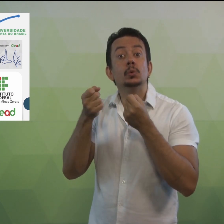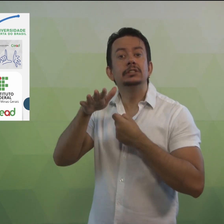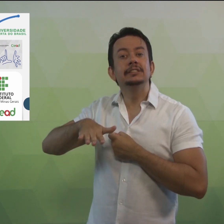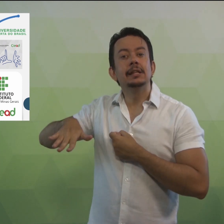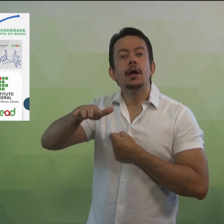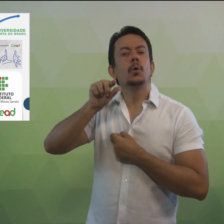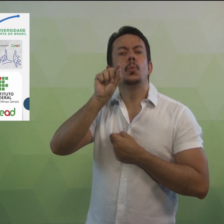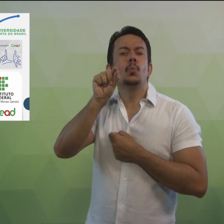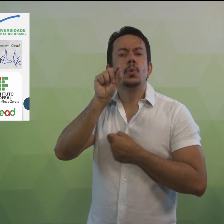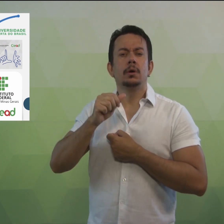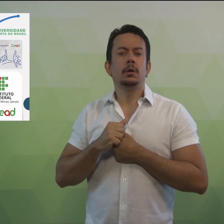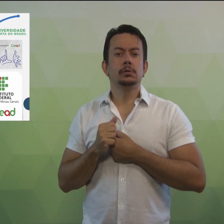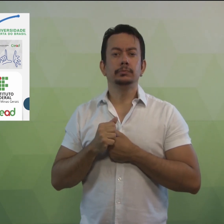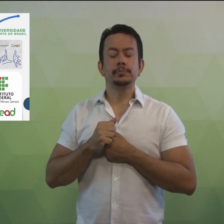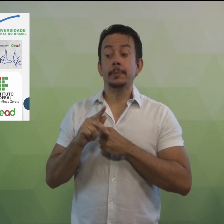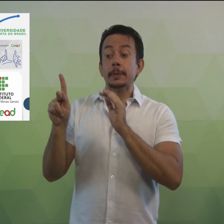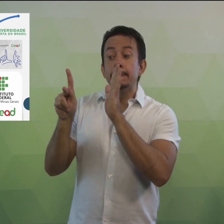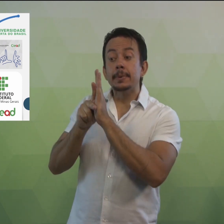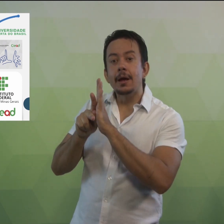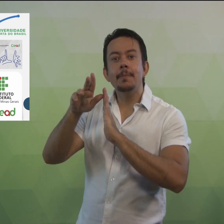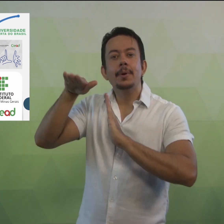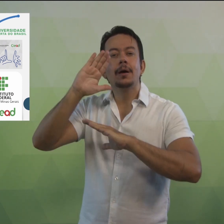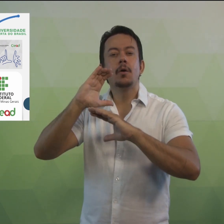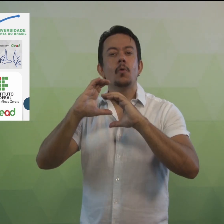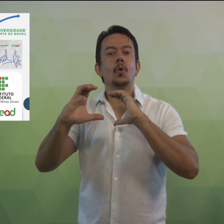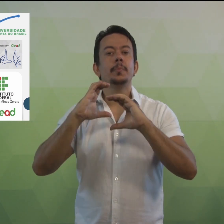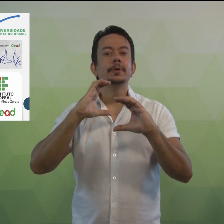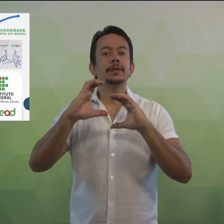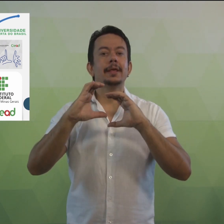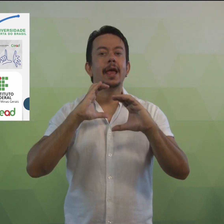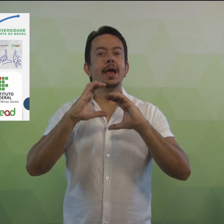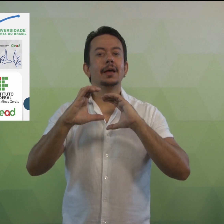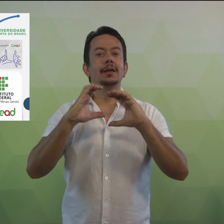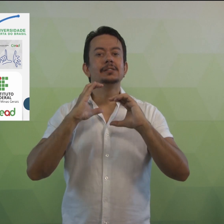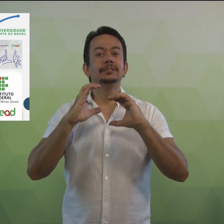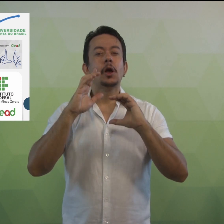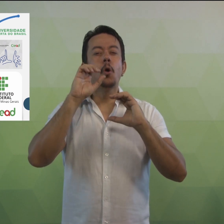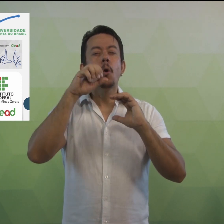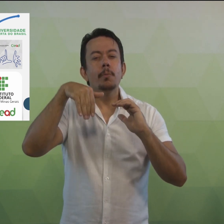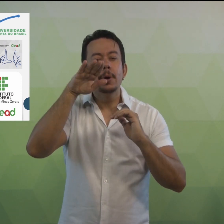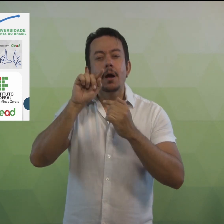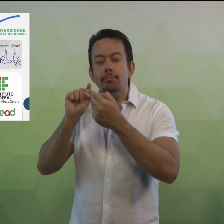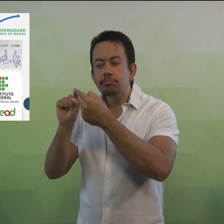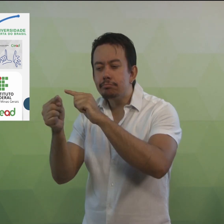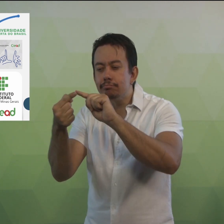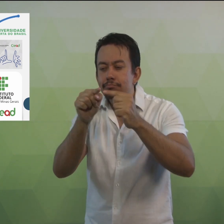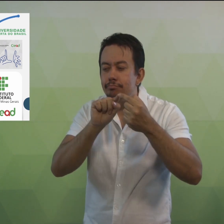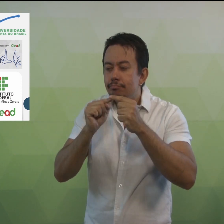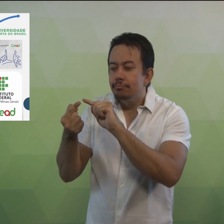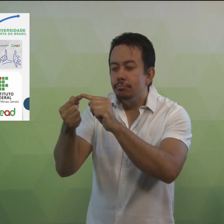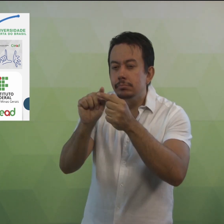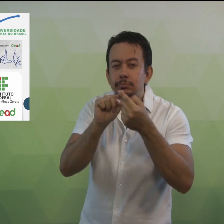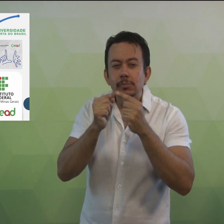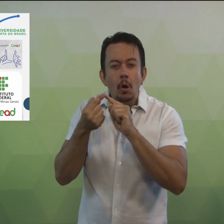bom? O outro lado, nós trabalharemos a questão da linguística, que é a comunicação. É